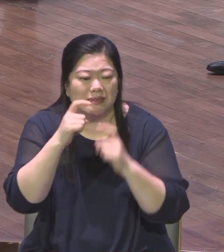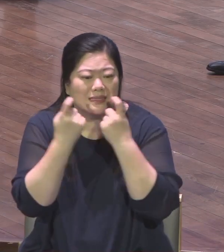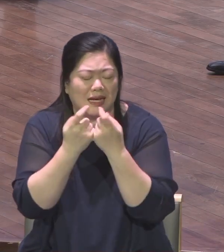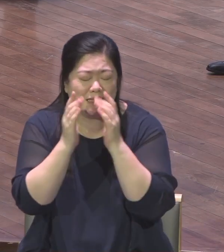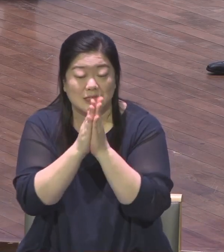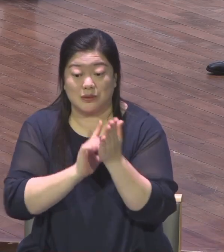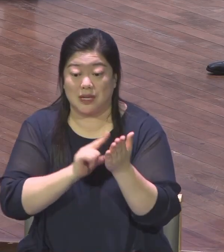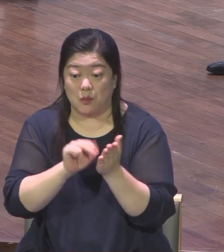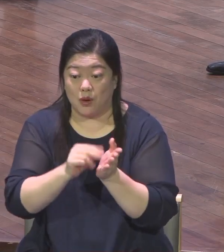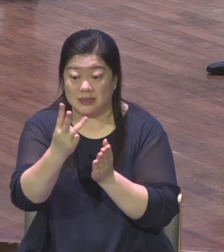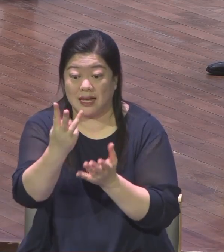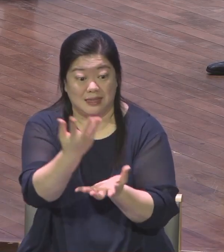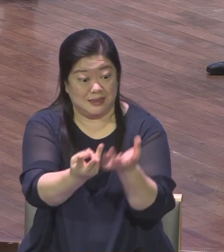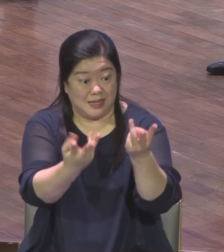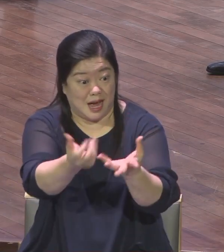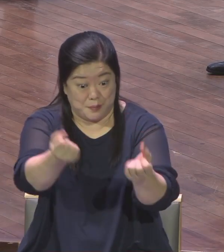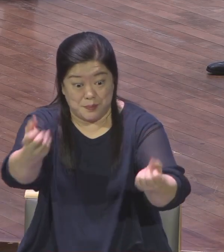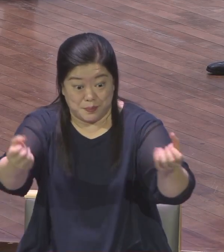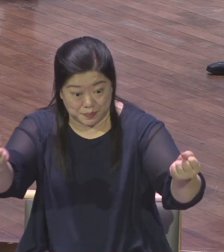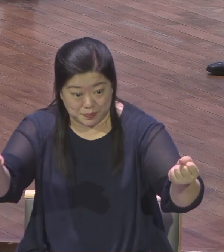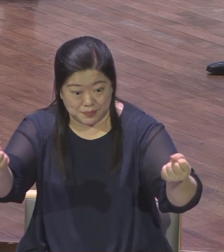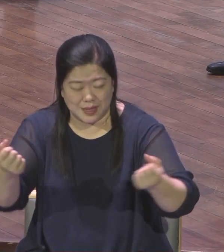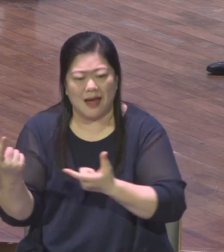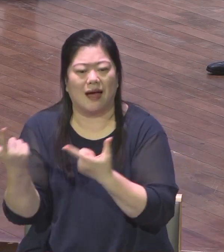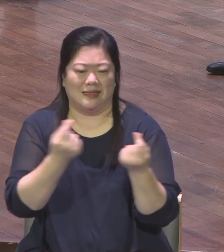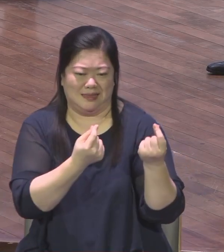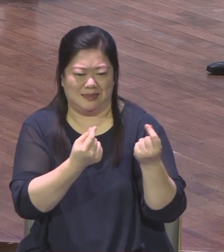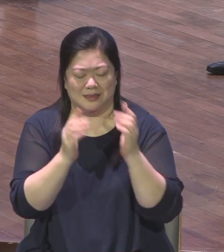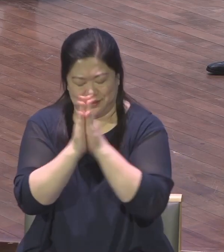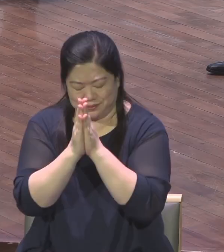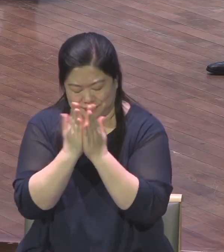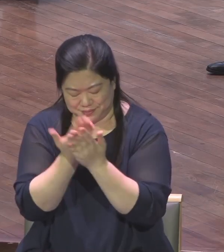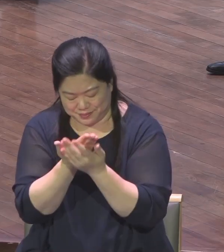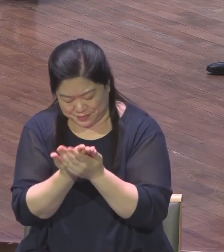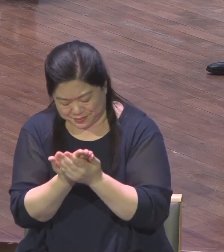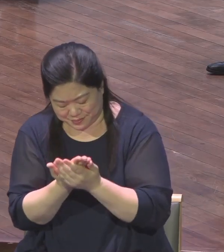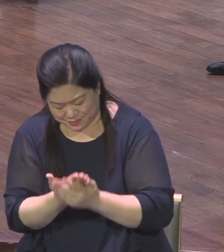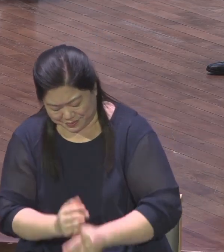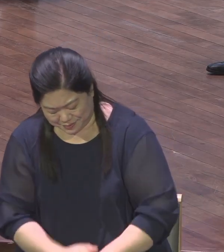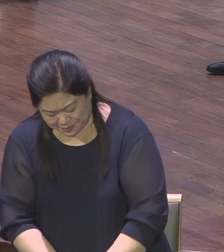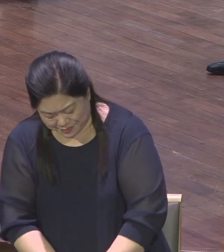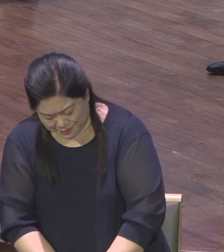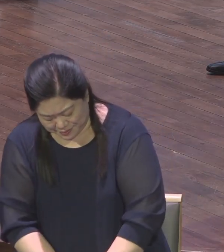가정의 기도 제목 세 가지 놓고 기도하겠습니다. 주여 한번 기도하겠습니다. 주여